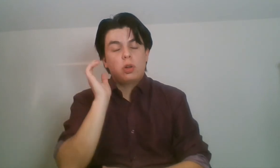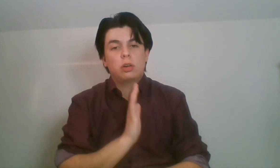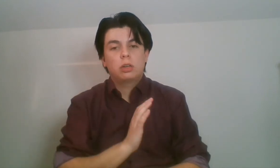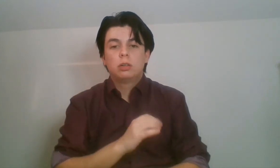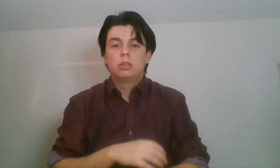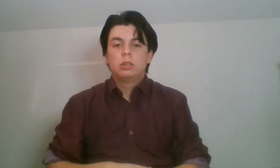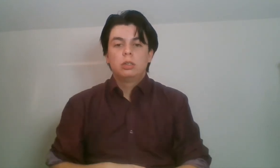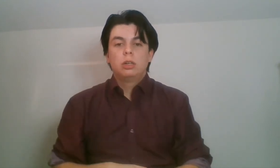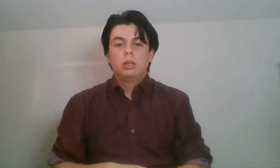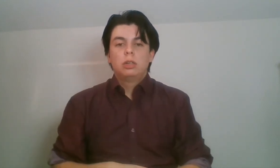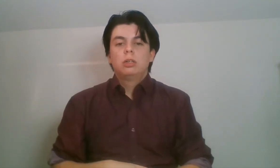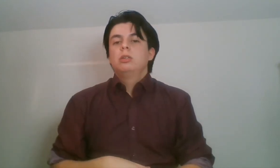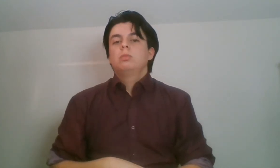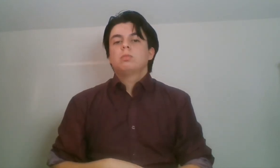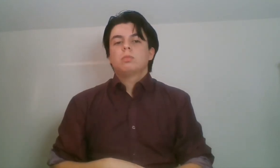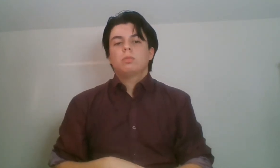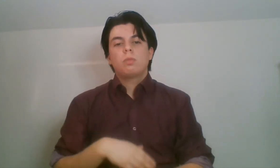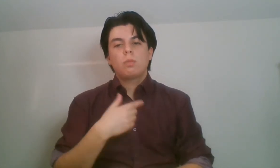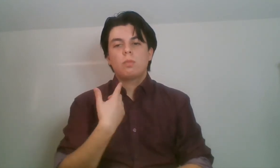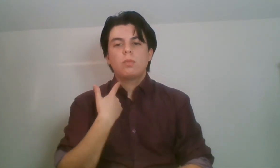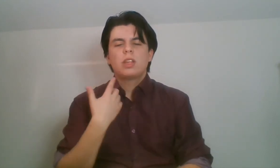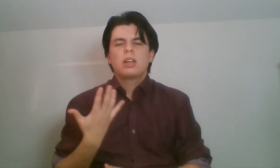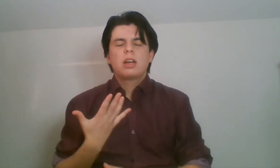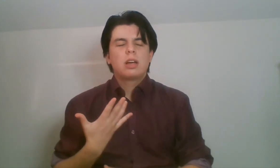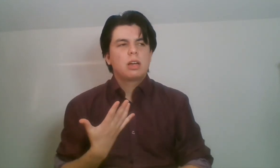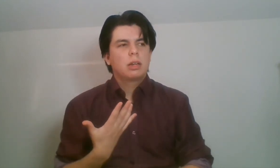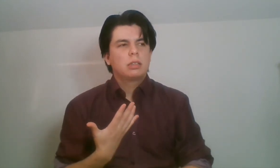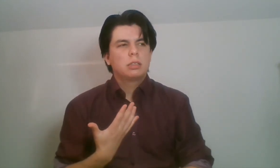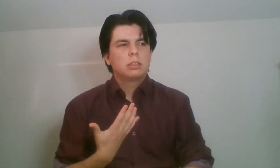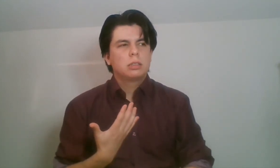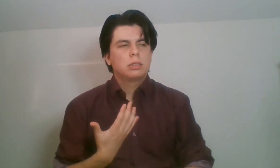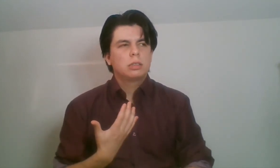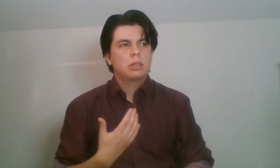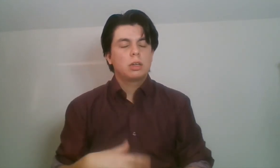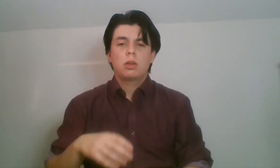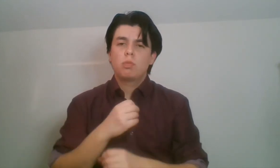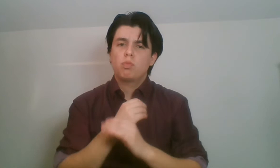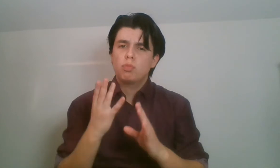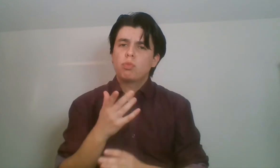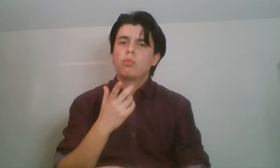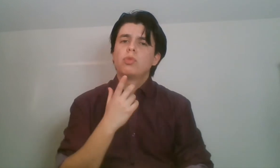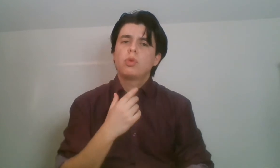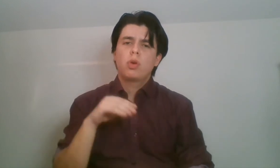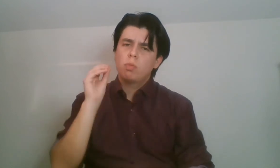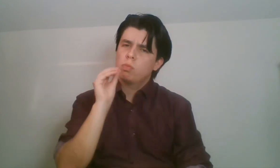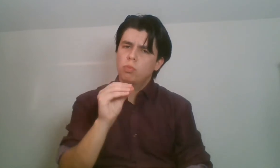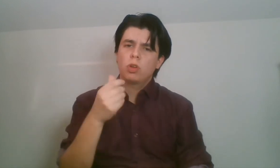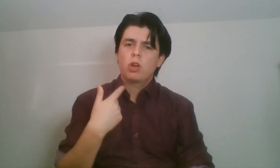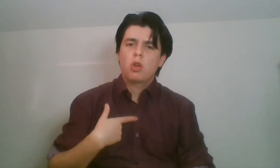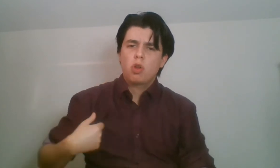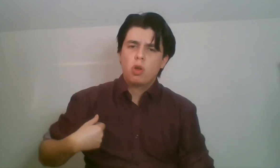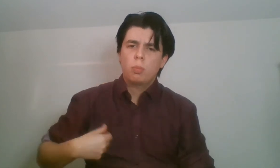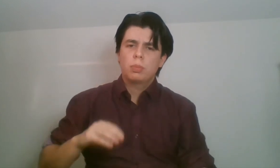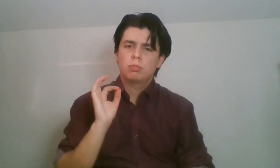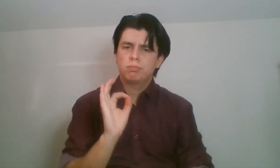historia de Chile a este fulano, ¿no? Pero yo rescato